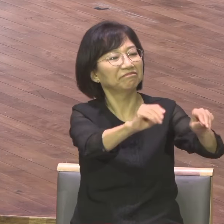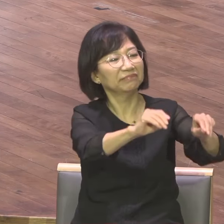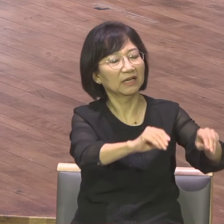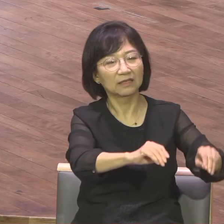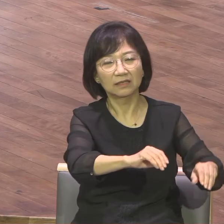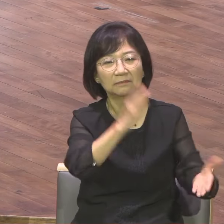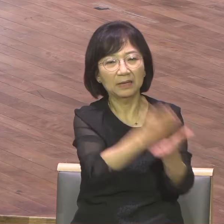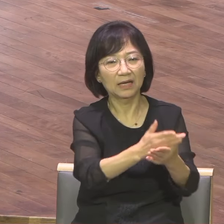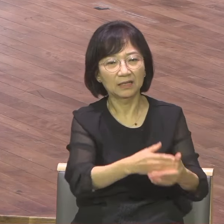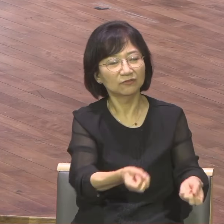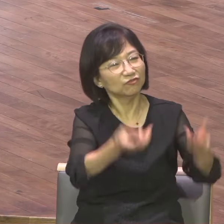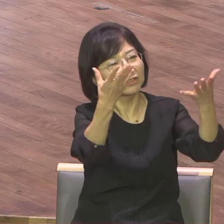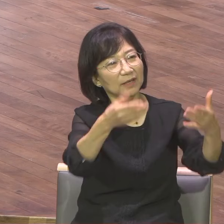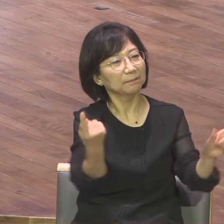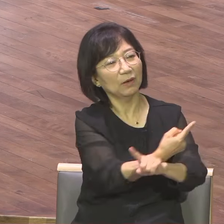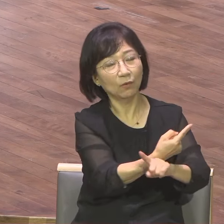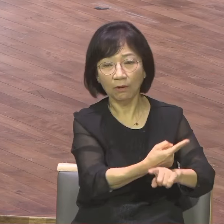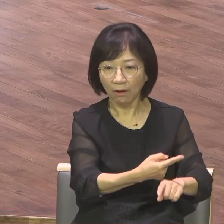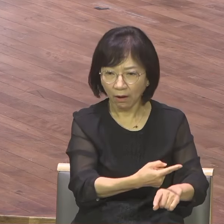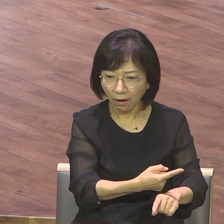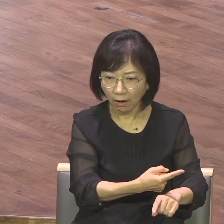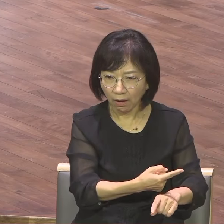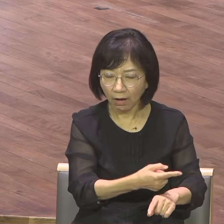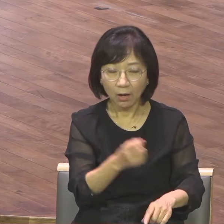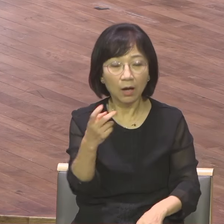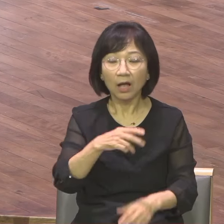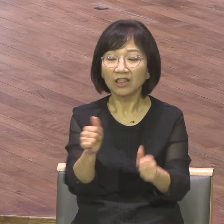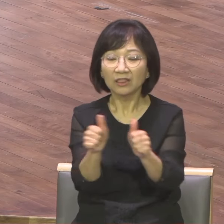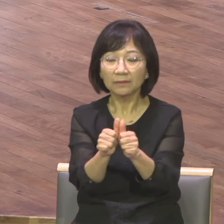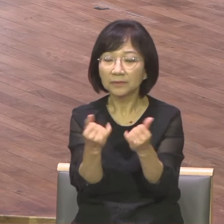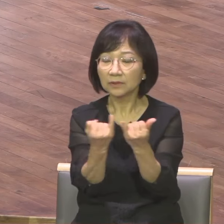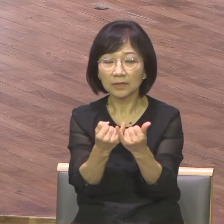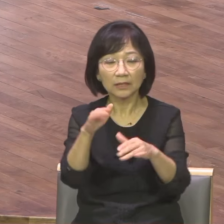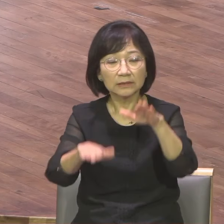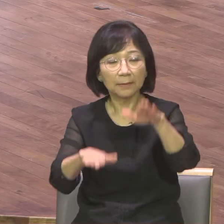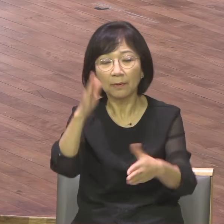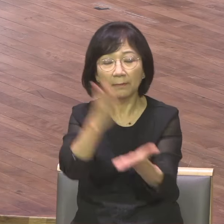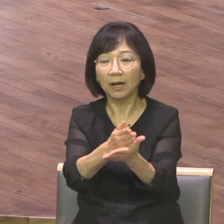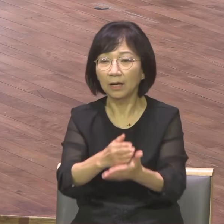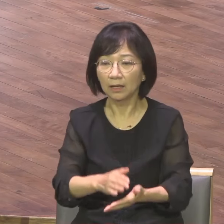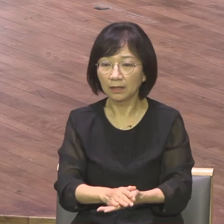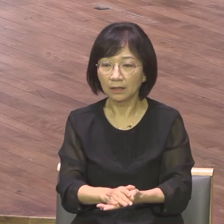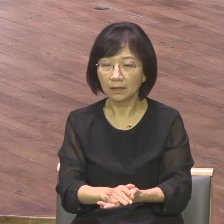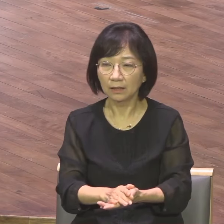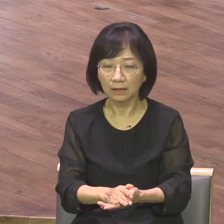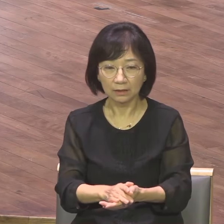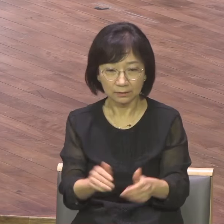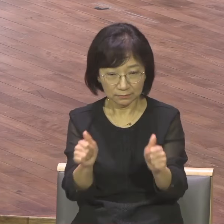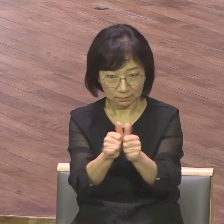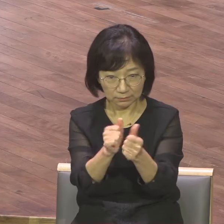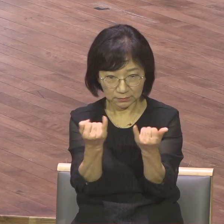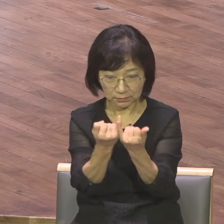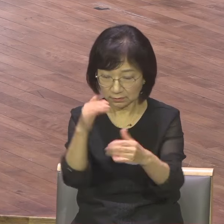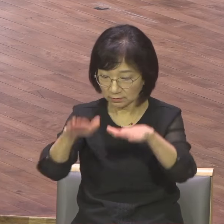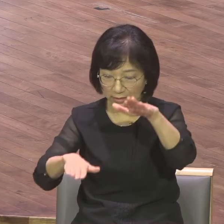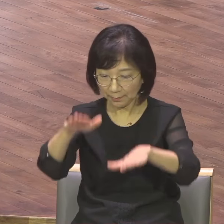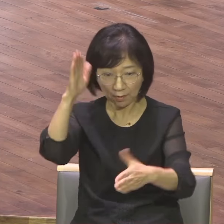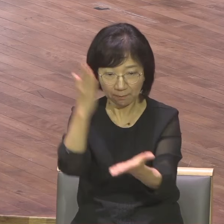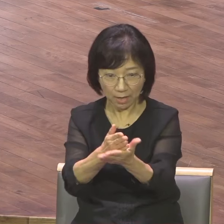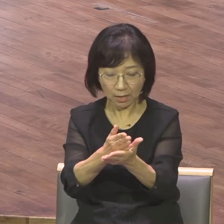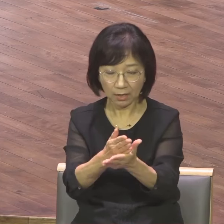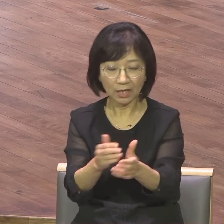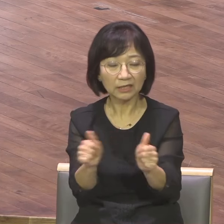그러니까 지금 이게 무조건 동성애 왜 차별하냐? 좋은 말이잖아요. 왜 사람을 차별해? 남녀 차별